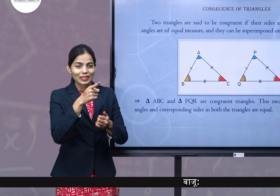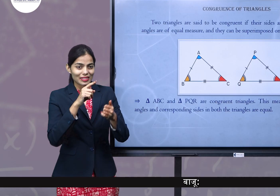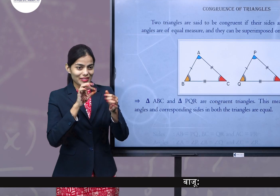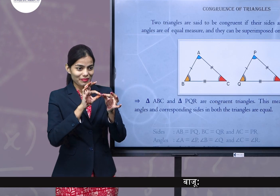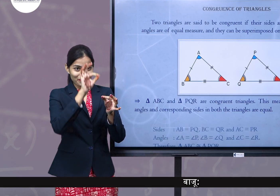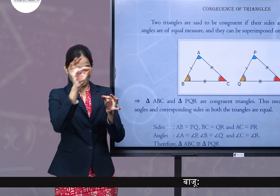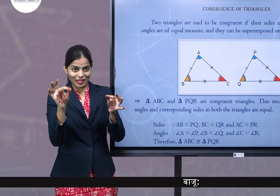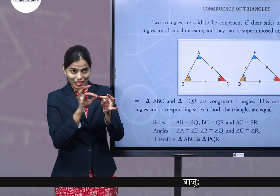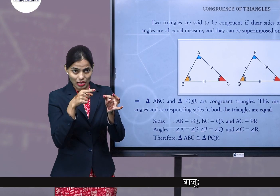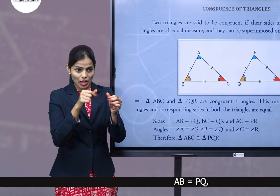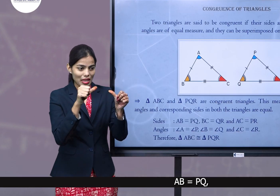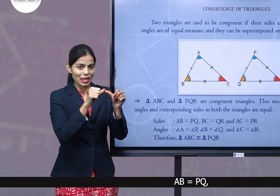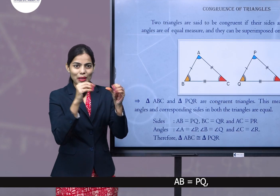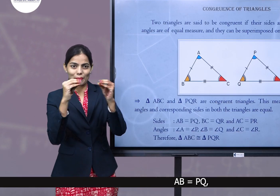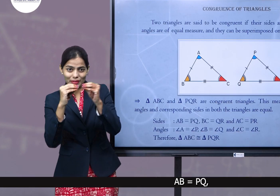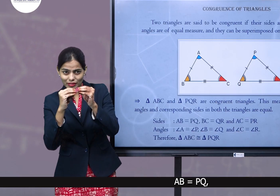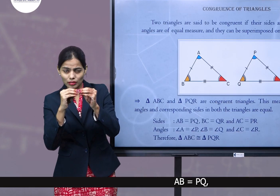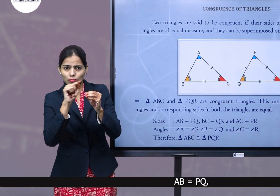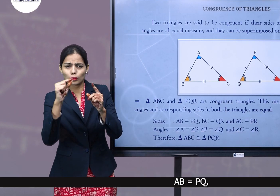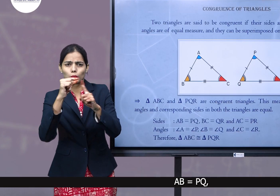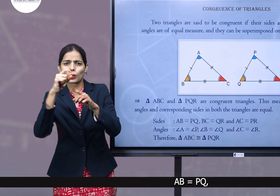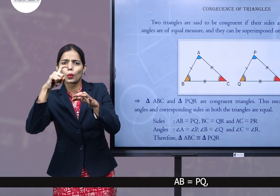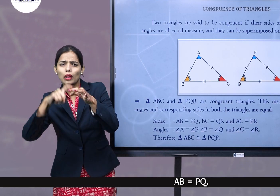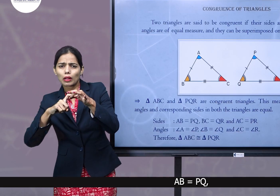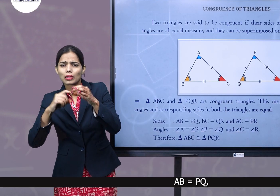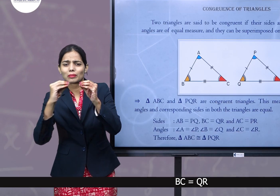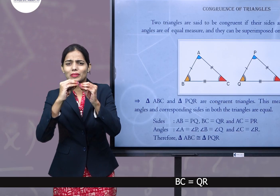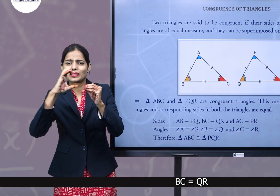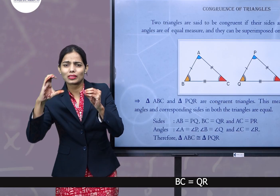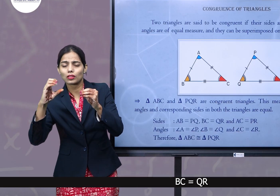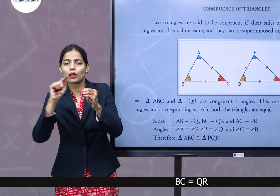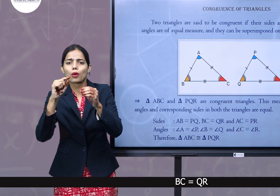बाजू AB equals to PQ, BC equals to QR